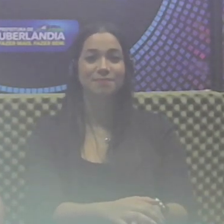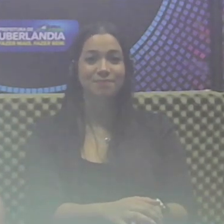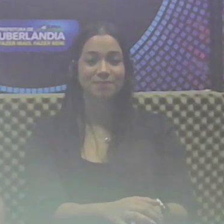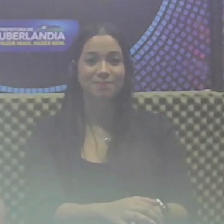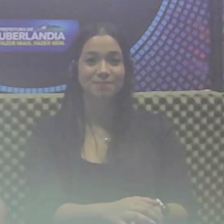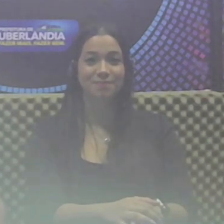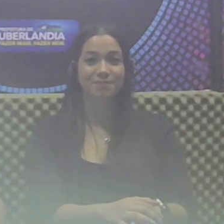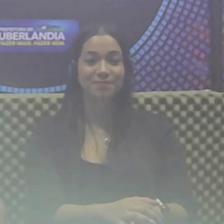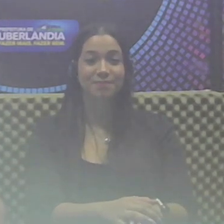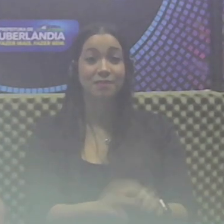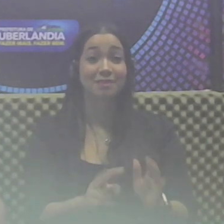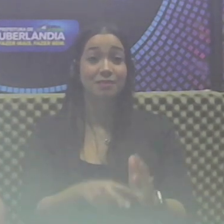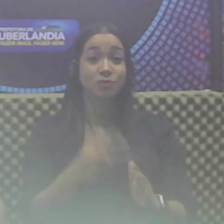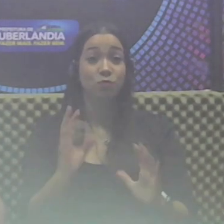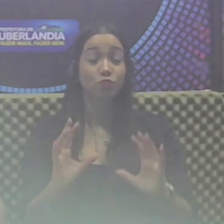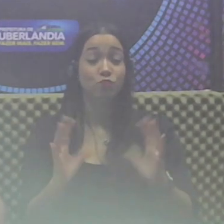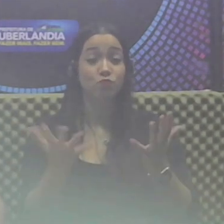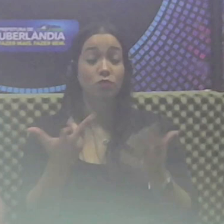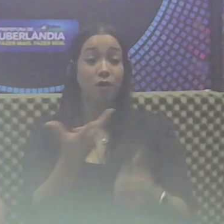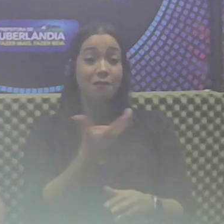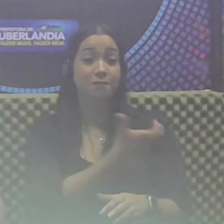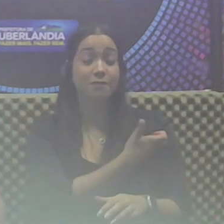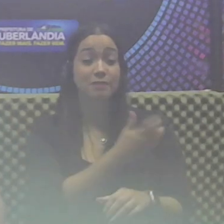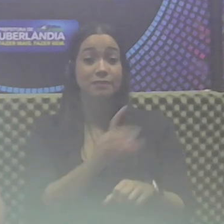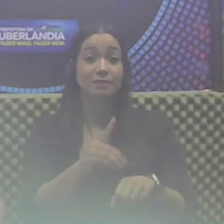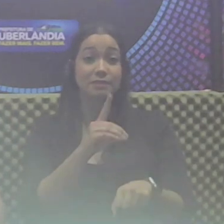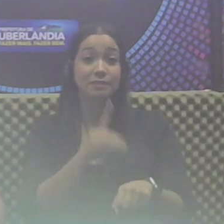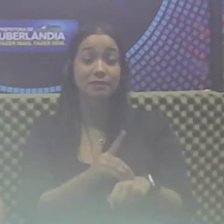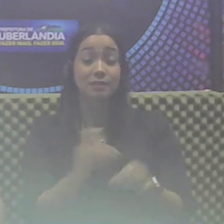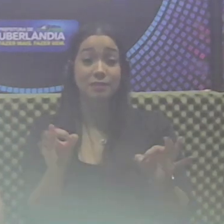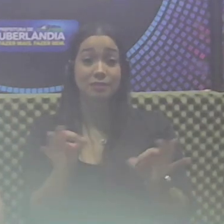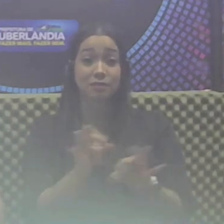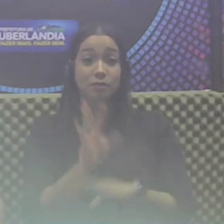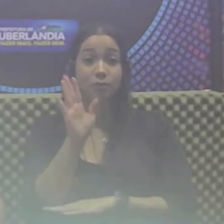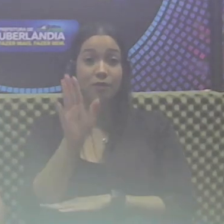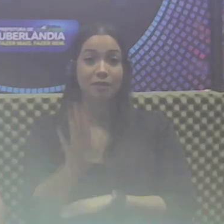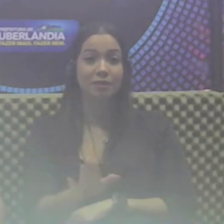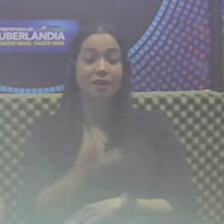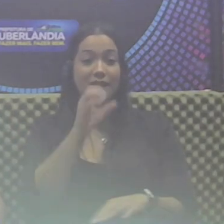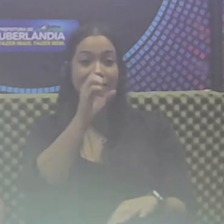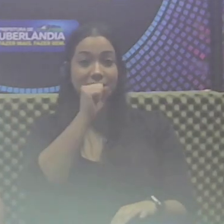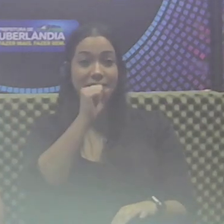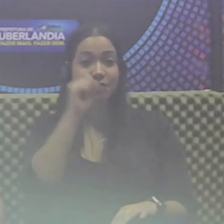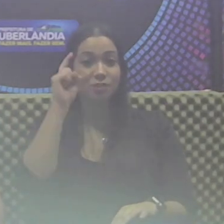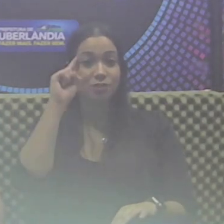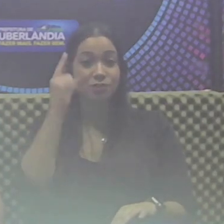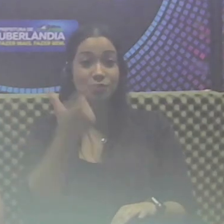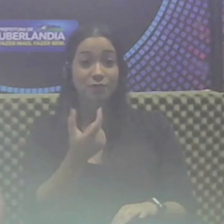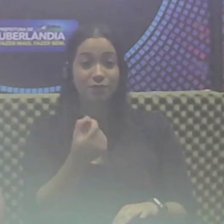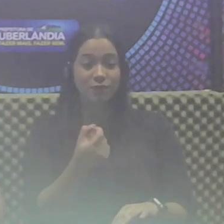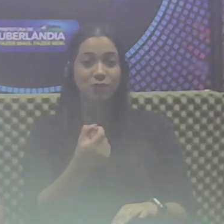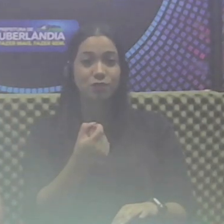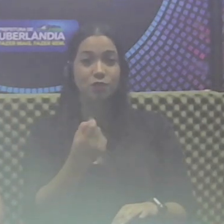O segundo mutirão de vacinação contra a dengue foi encerrado no final da tarde deste sábado, dia 20, com